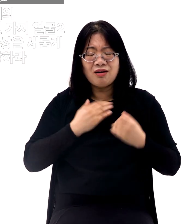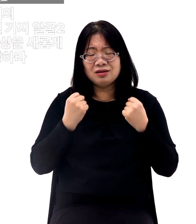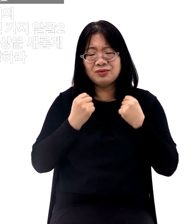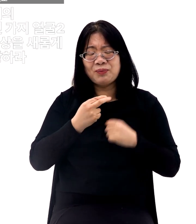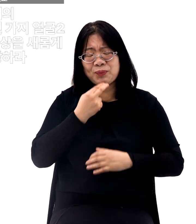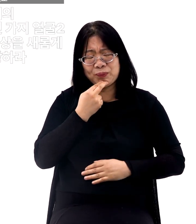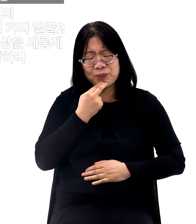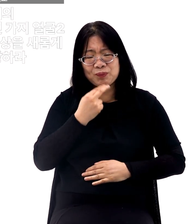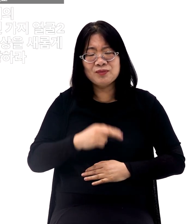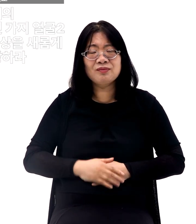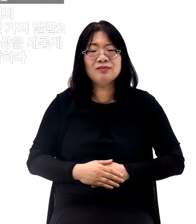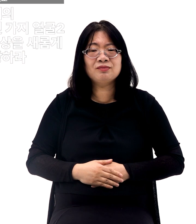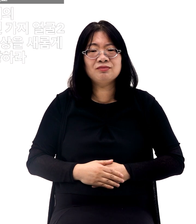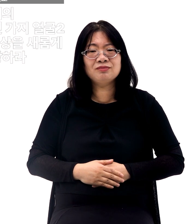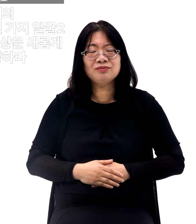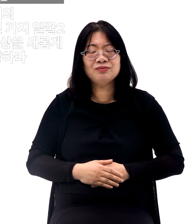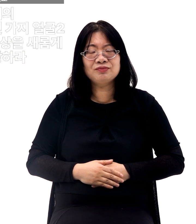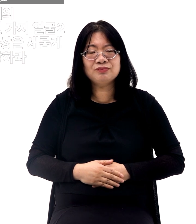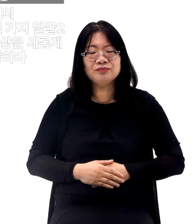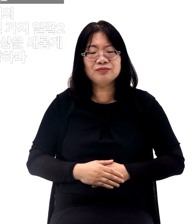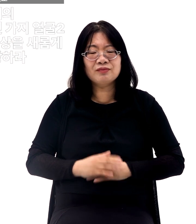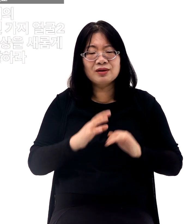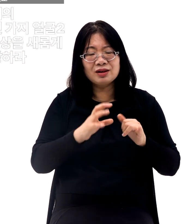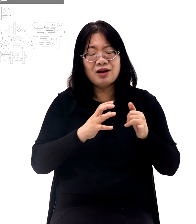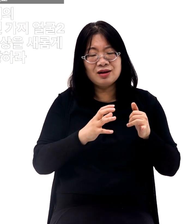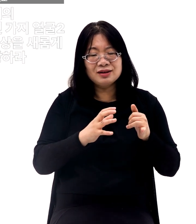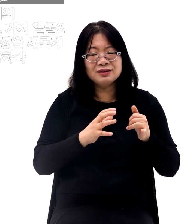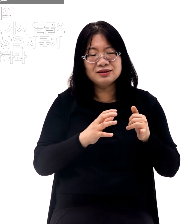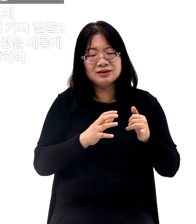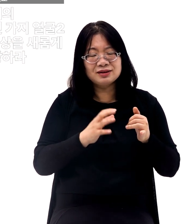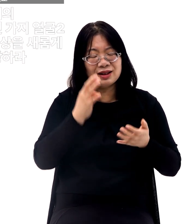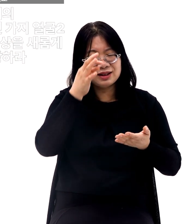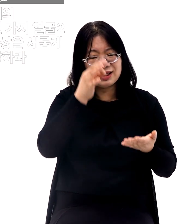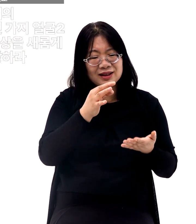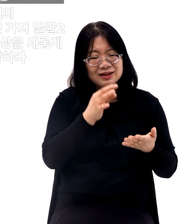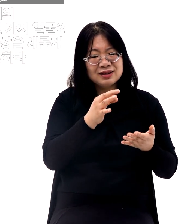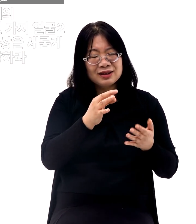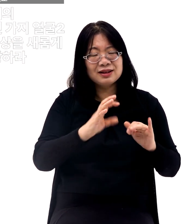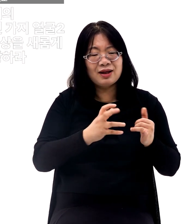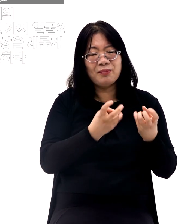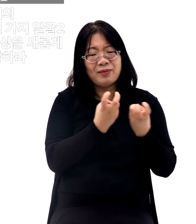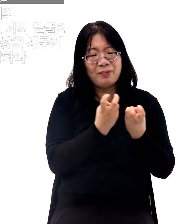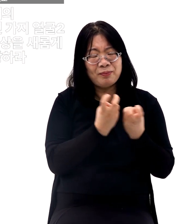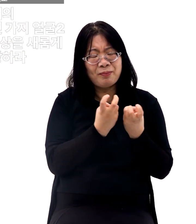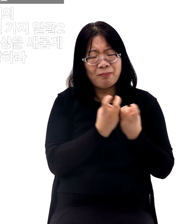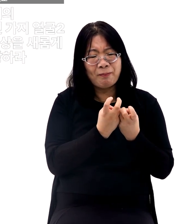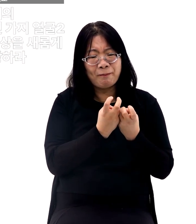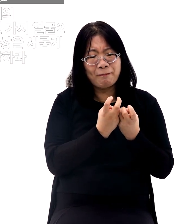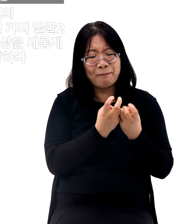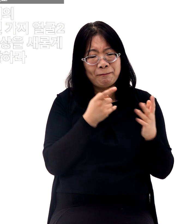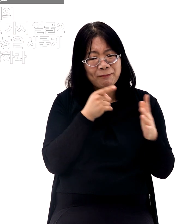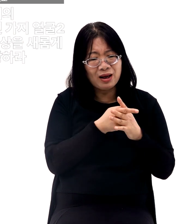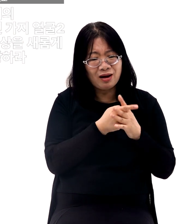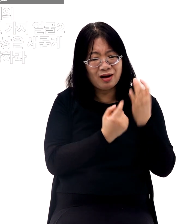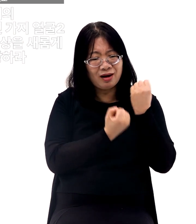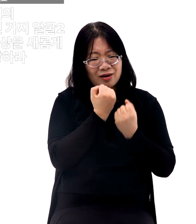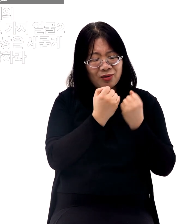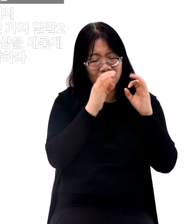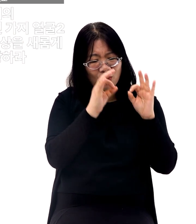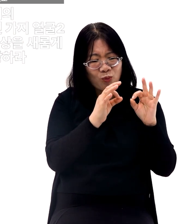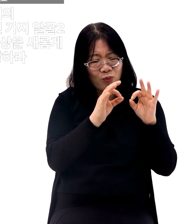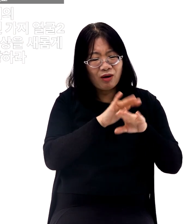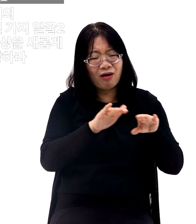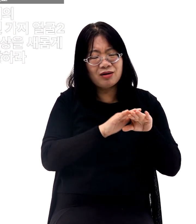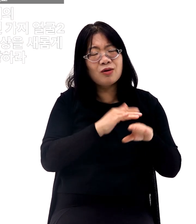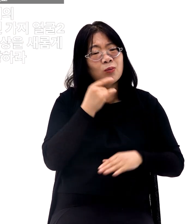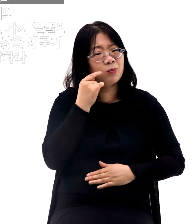없고, 이걸 세상의 원리로 세상의 가치로 헤아려 해석해 보면 답이 안